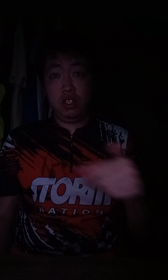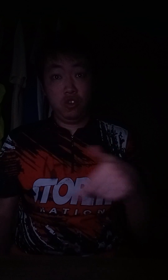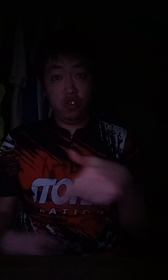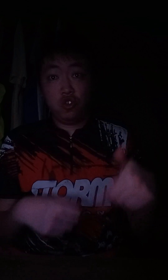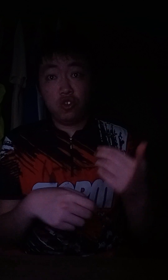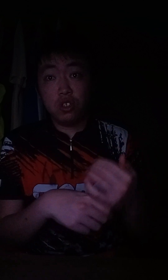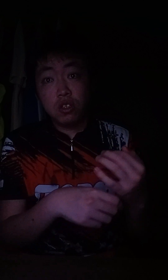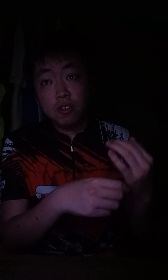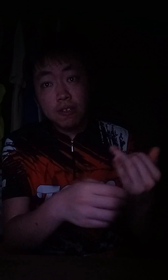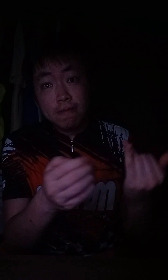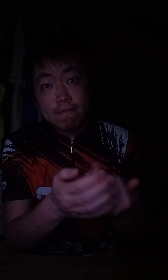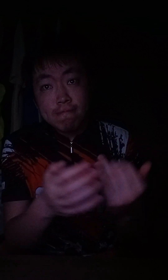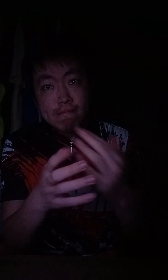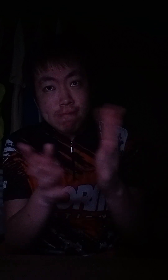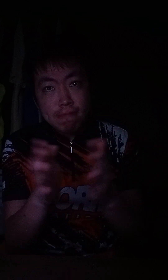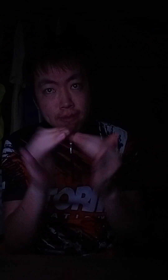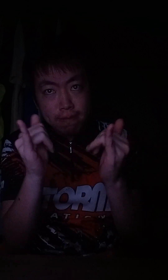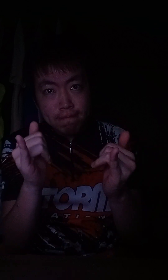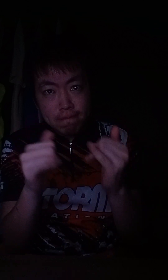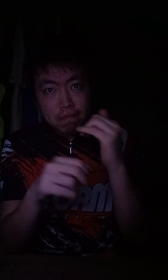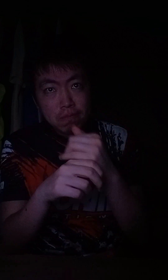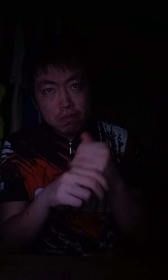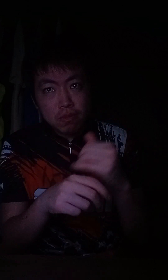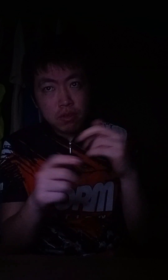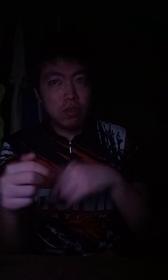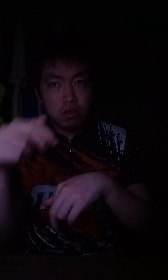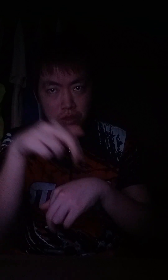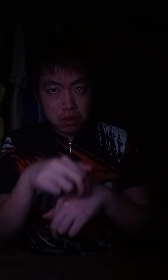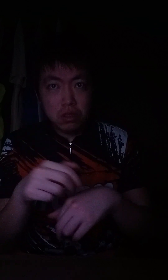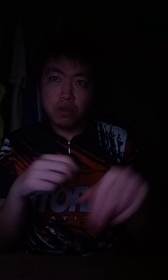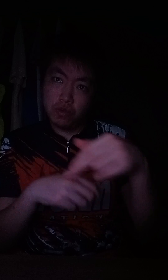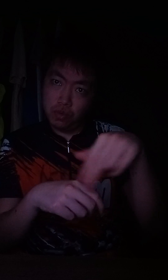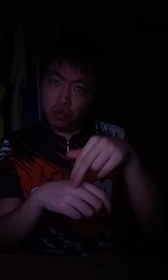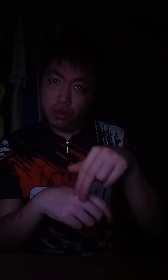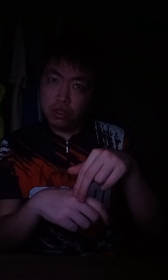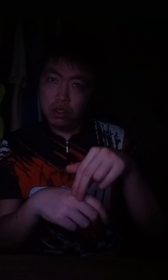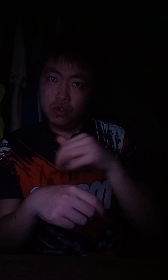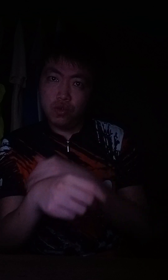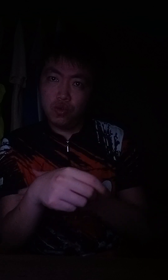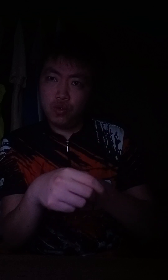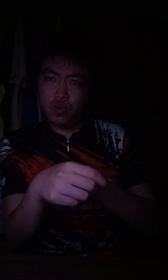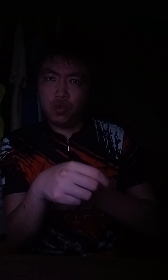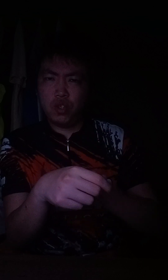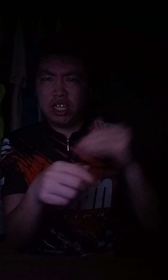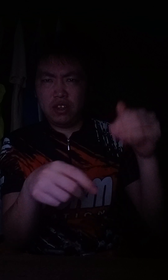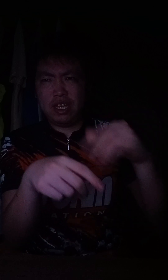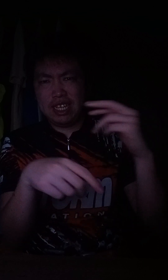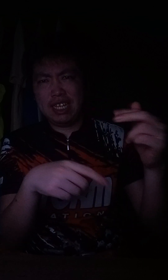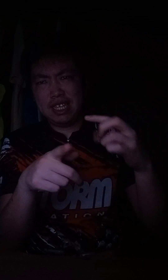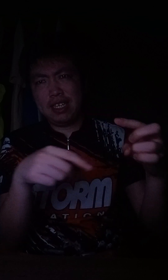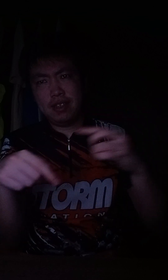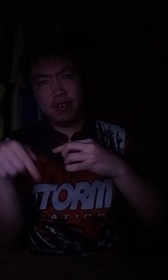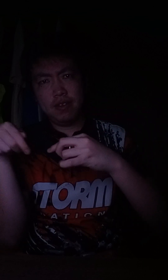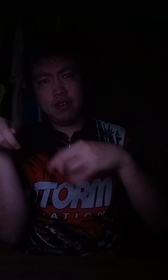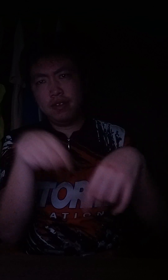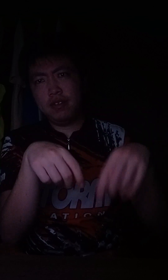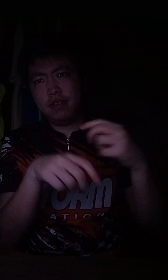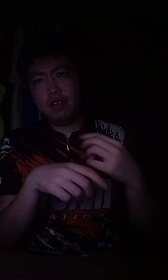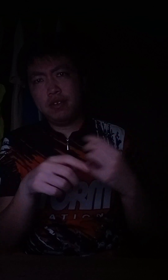도는 과정에서 중앙 분리대 같은 게 있어요. 그걸 넘어가면서 맞은편에 오던 윙바디 화물차를 앞부분을 충격하면서 가드를